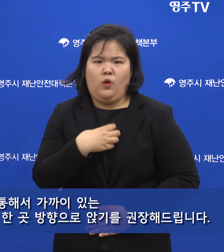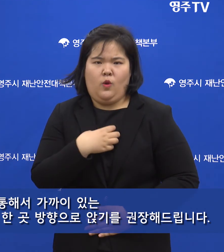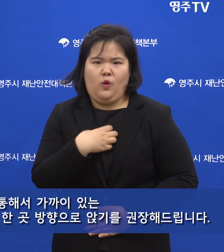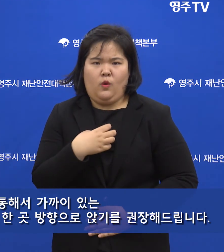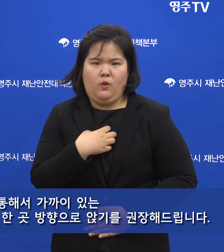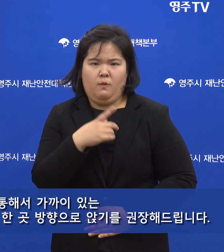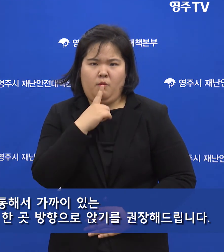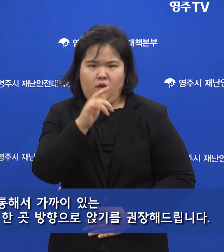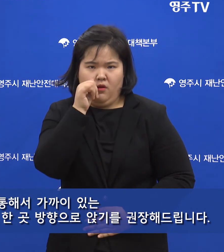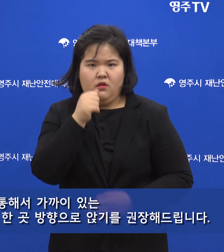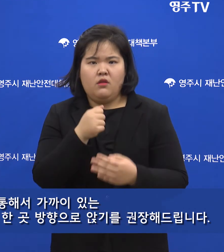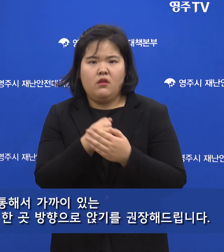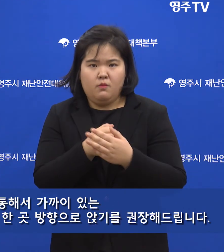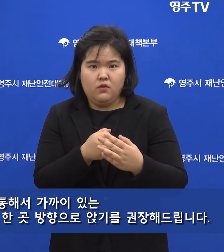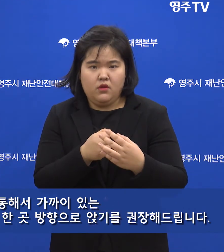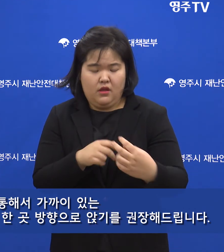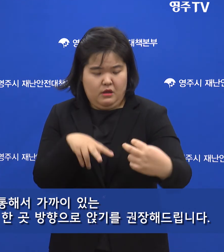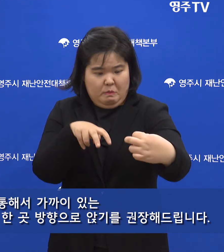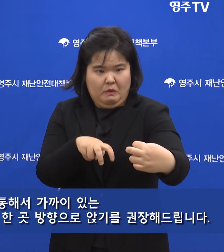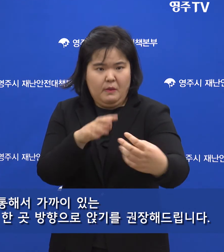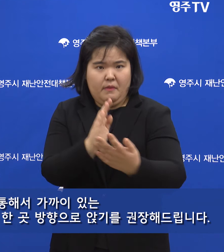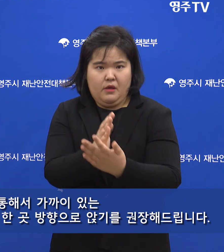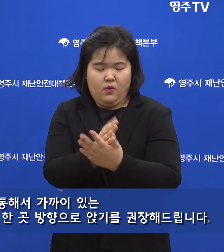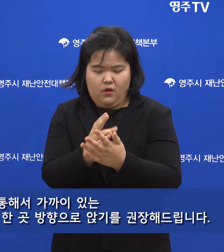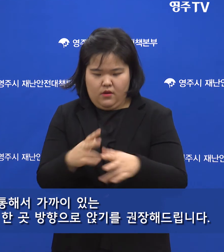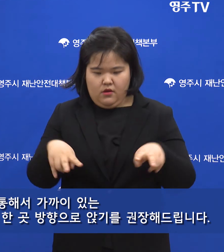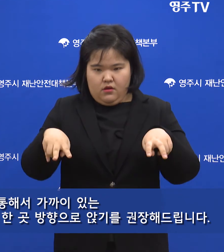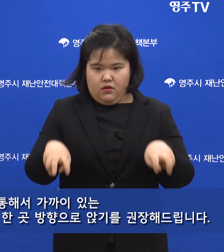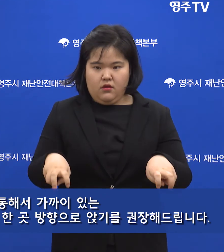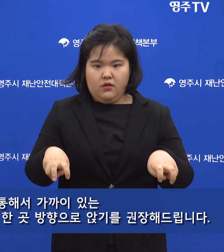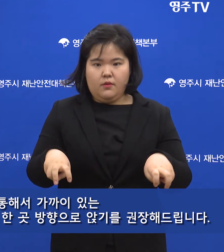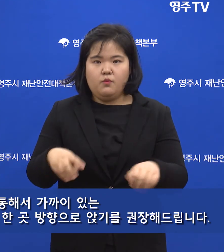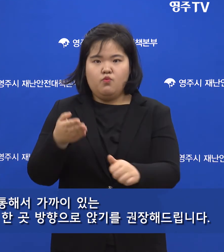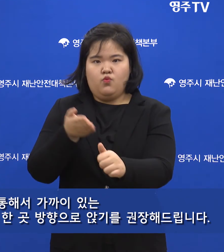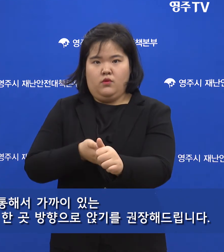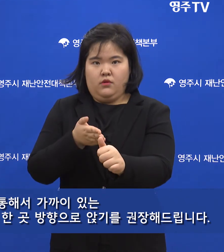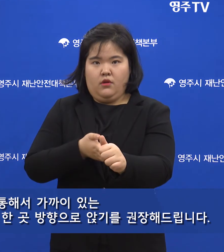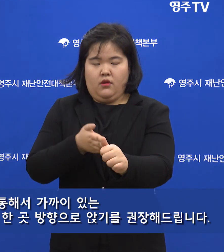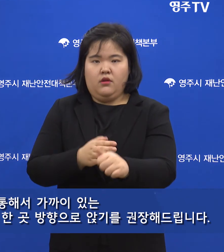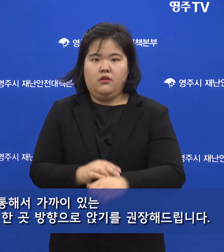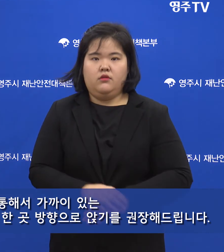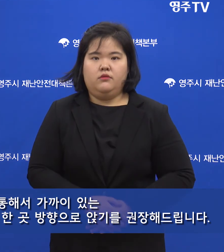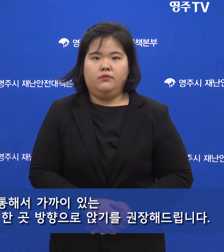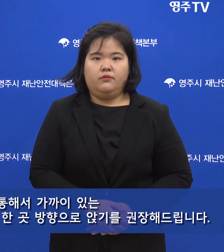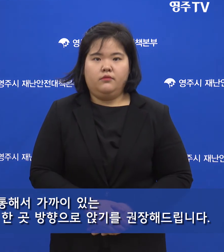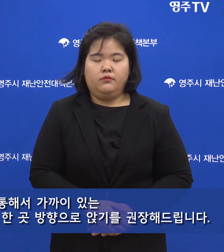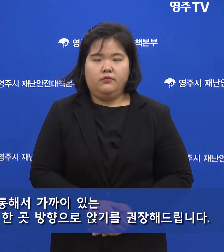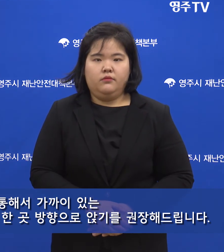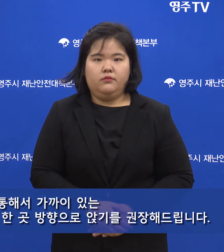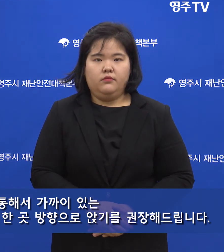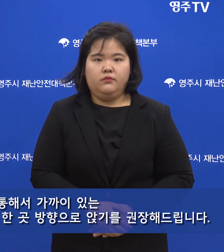있기 때문에 한 곳 방향으로만 앉기를 권장해 드립니다.